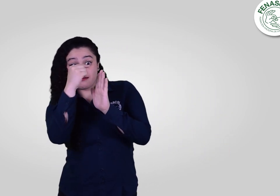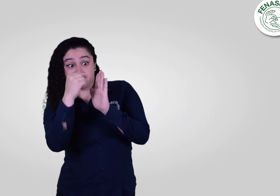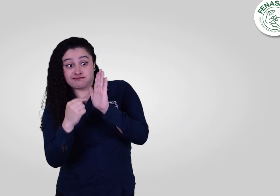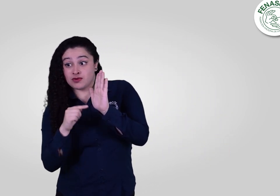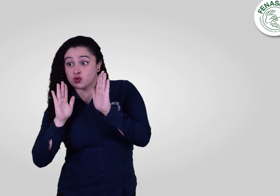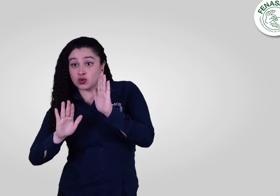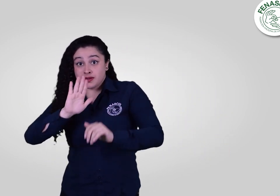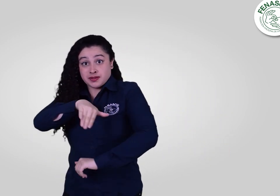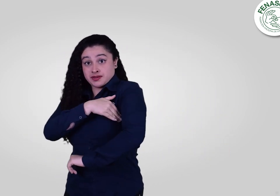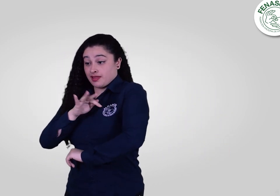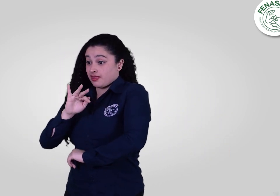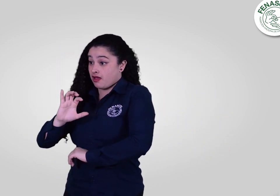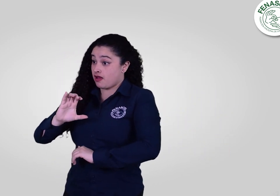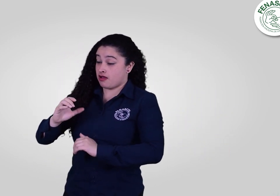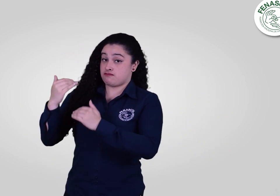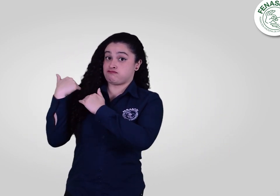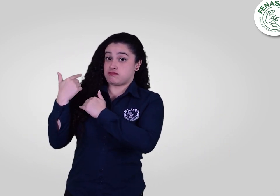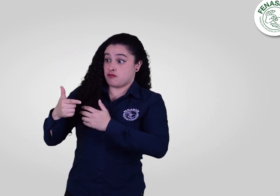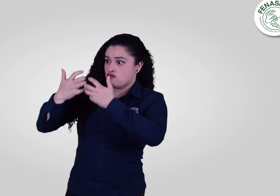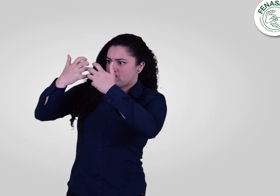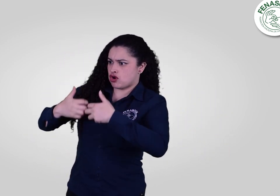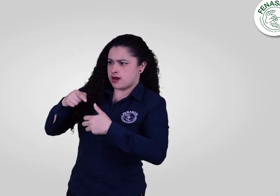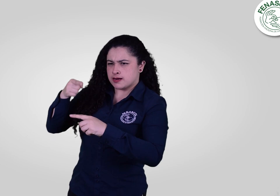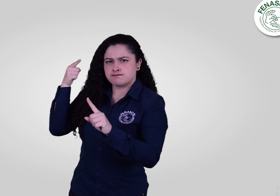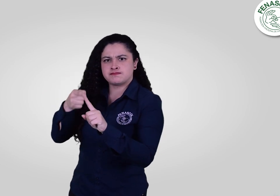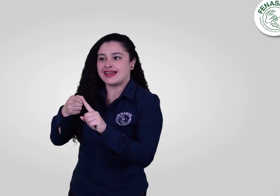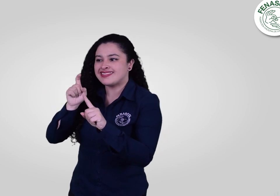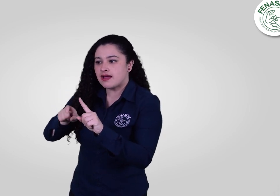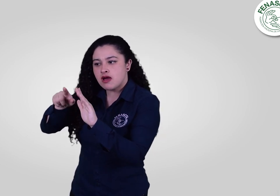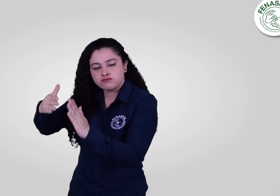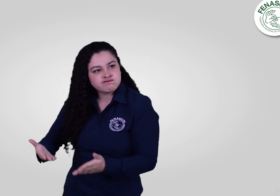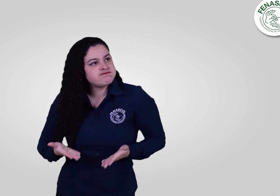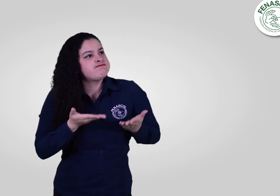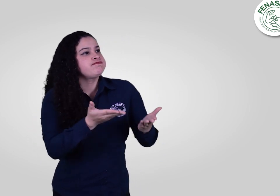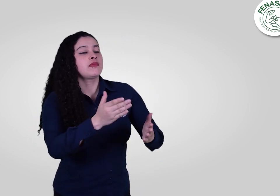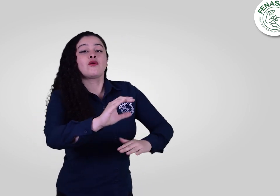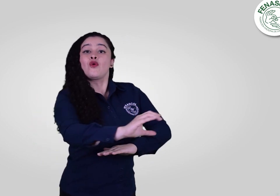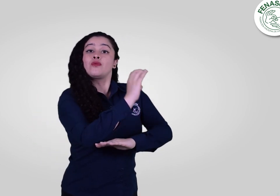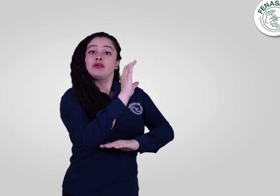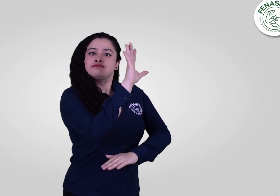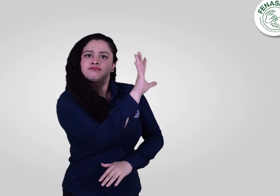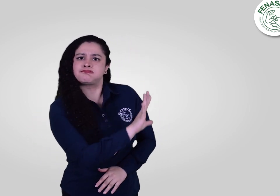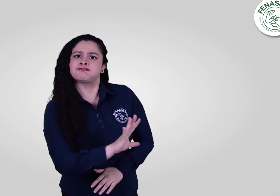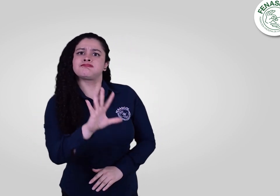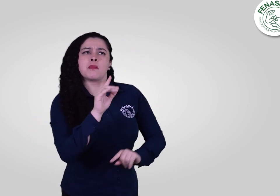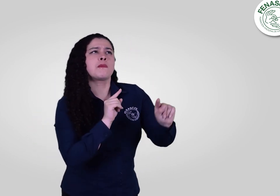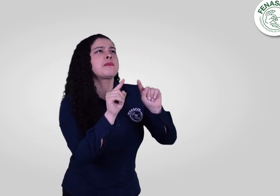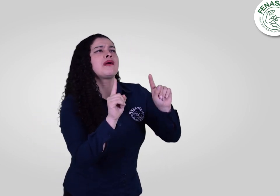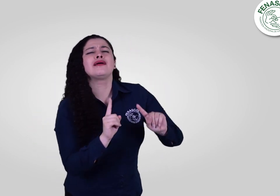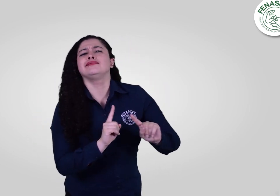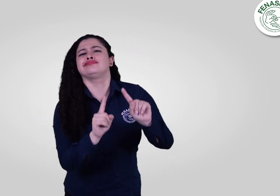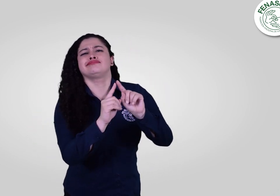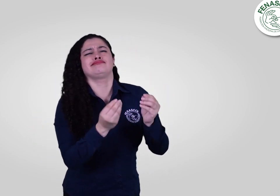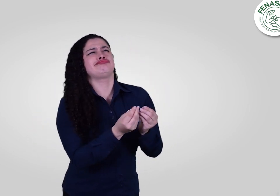funciones del mintic el incrementar y facilitar el acceso de todos los habitantes del territorio nacional